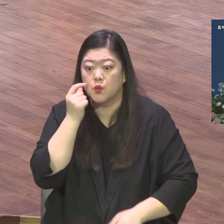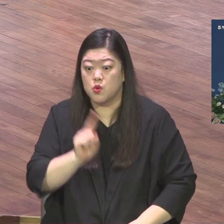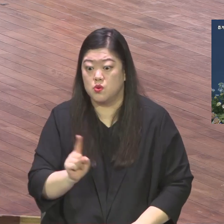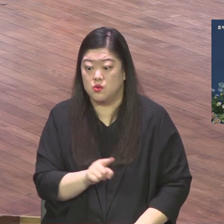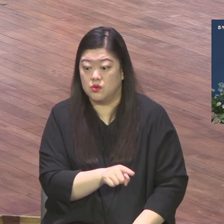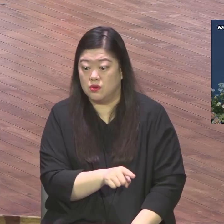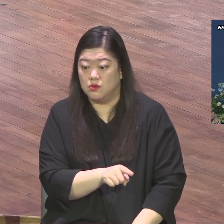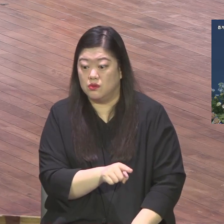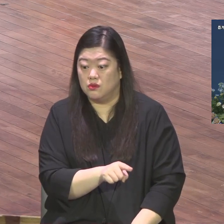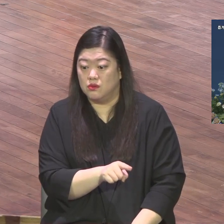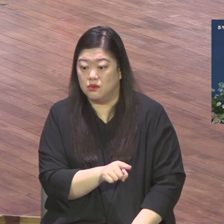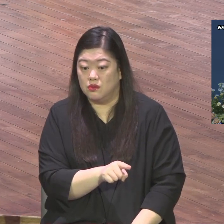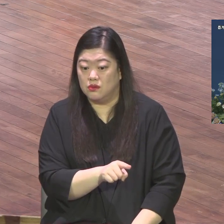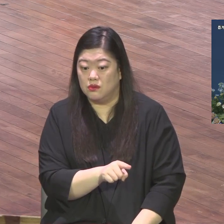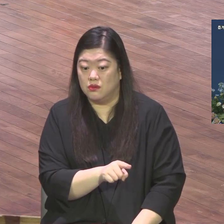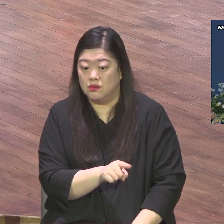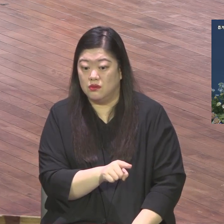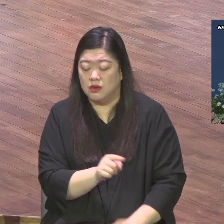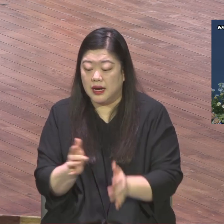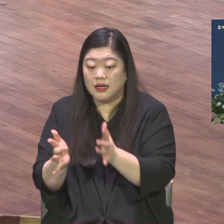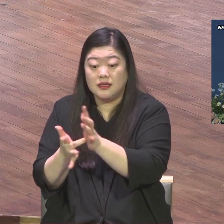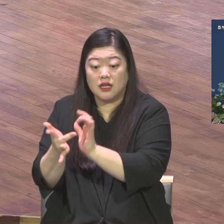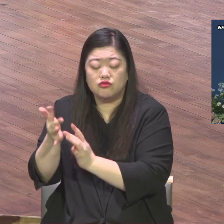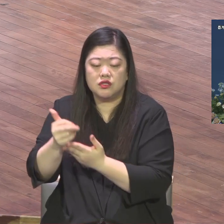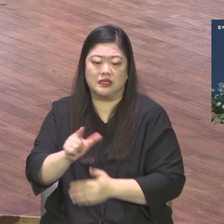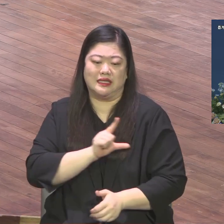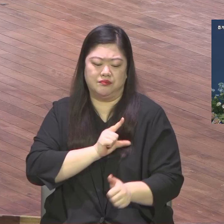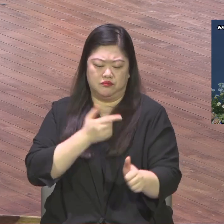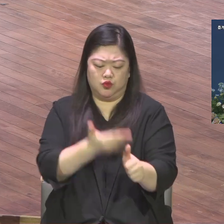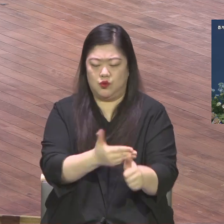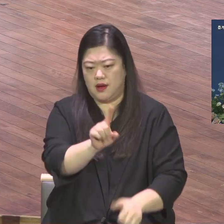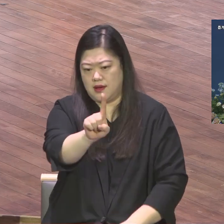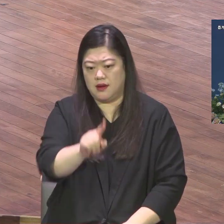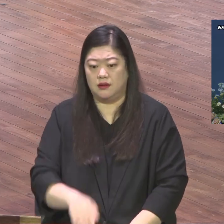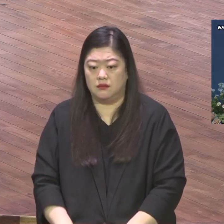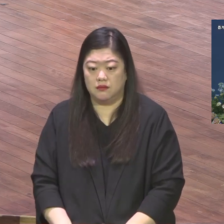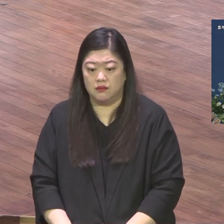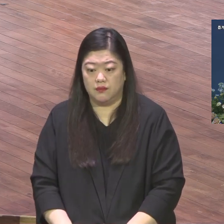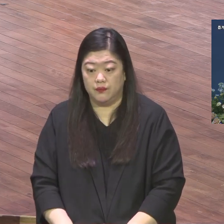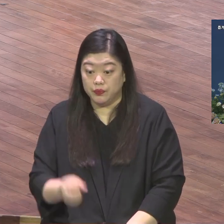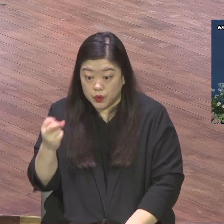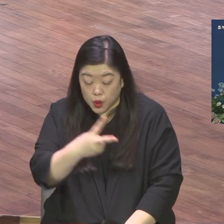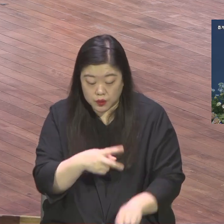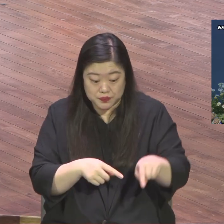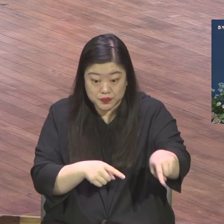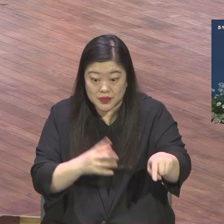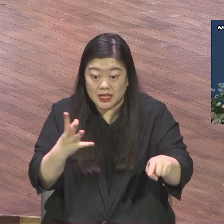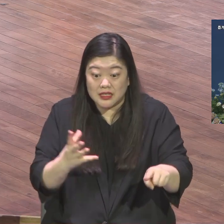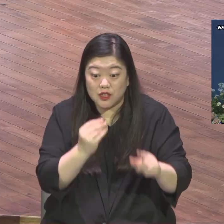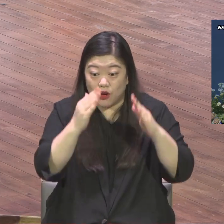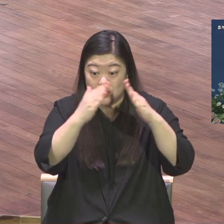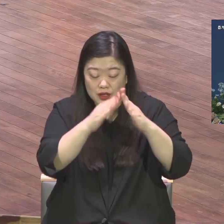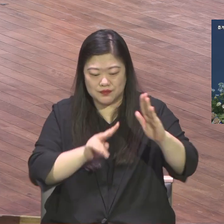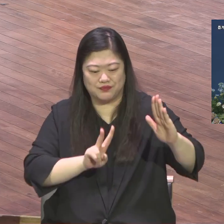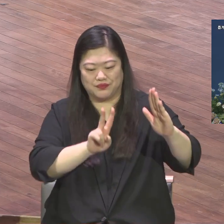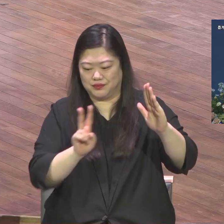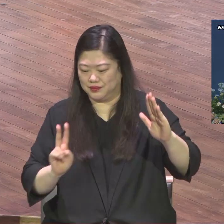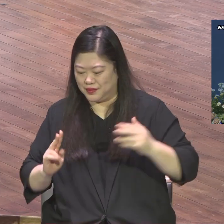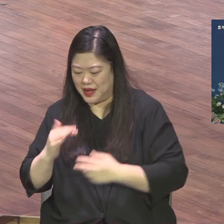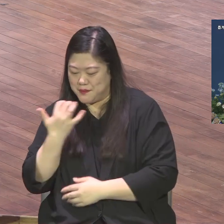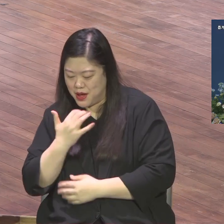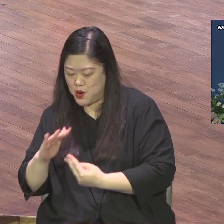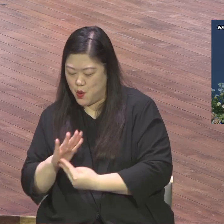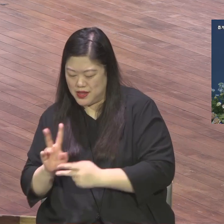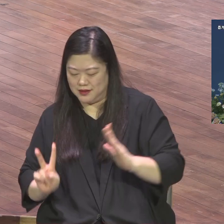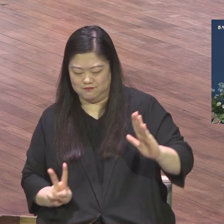사람이에요. 언제나 성전 미문에 앉아 구울하던 안전병이 다 아는 사람이에요. 사람이 충격받았어.